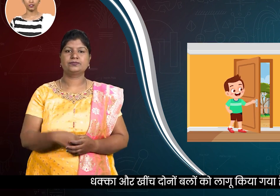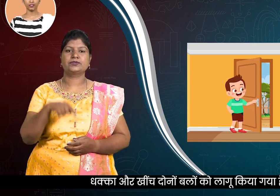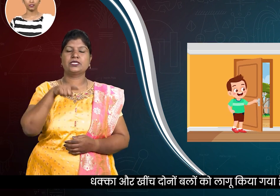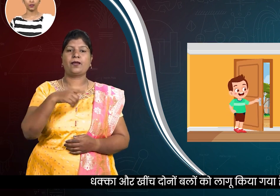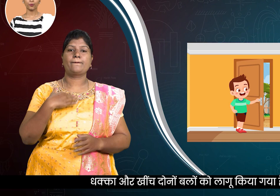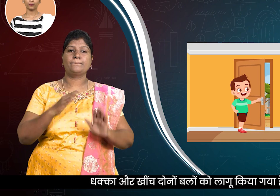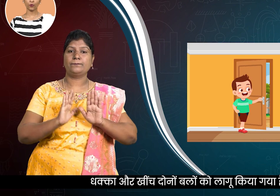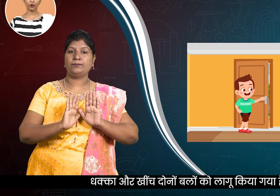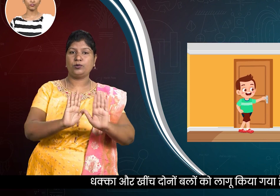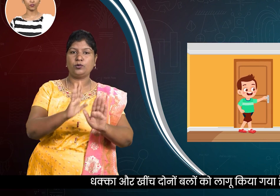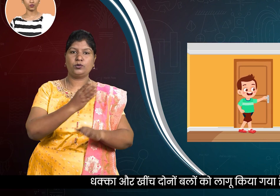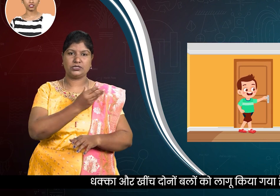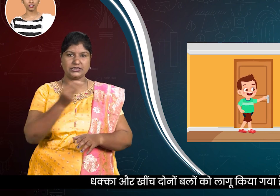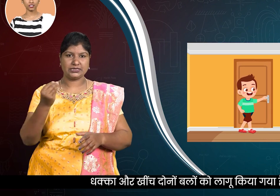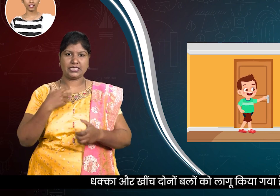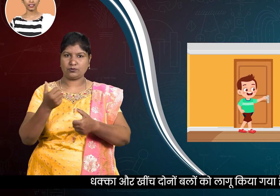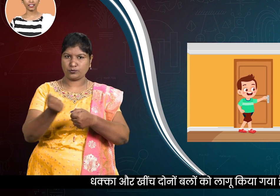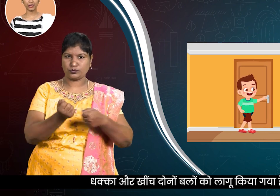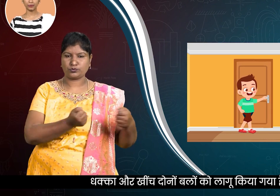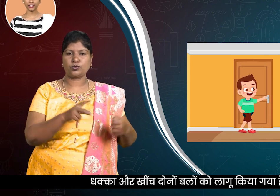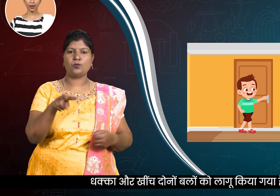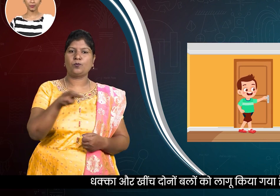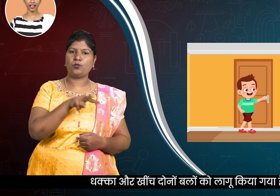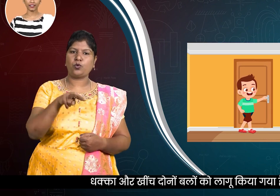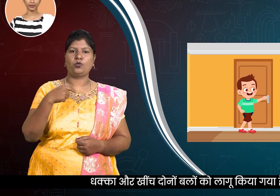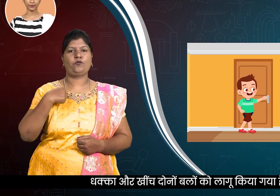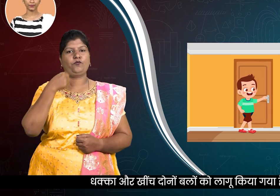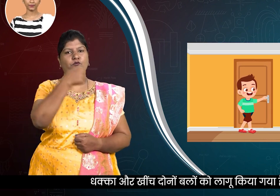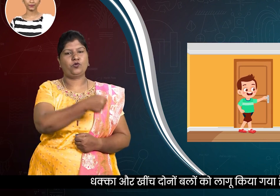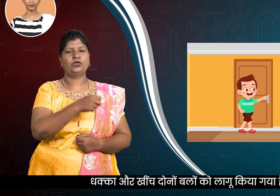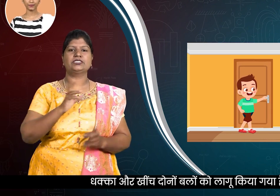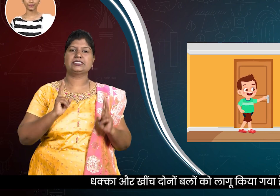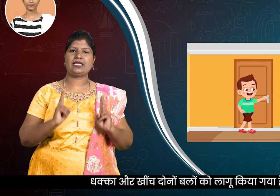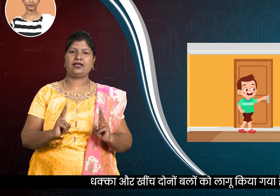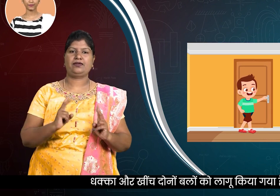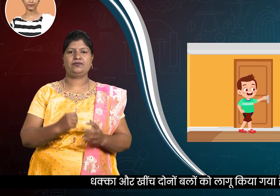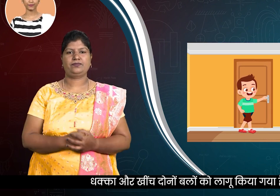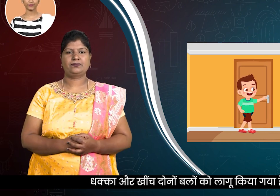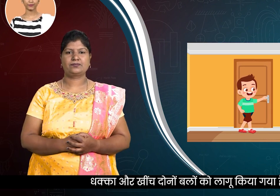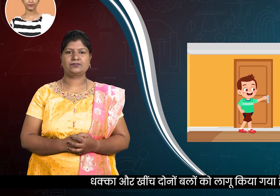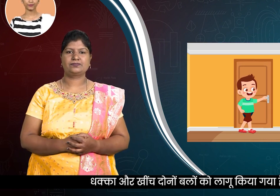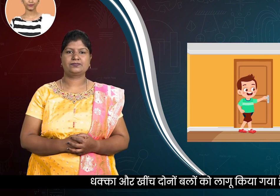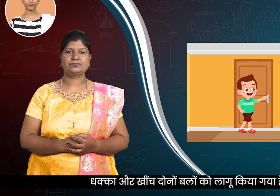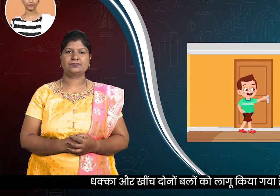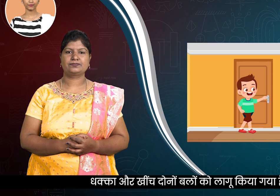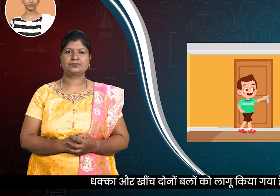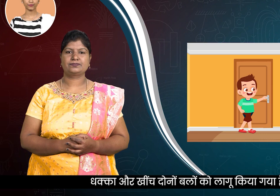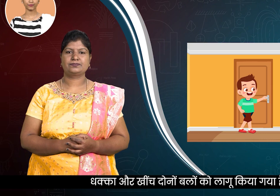धक्का और खींच दोनों बलों को लागू किया गया है।